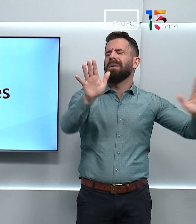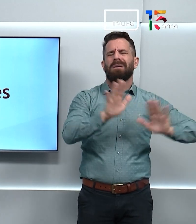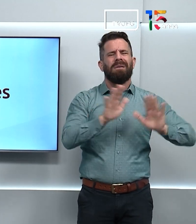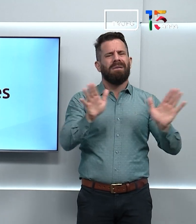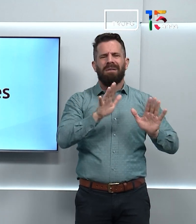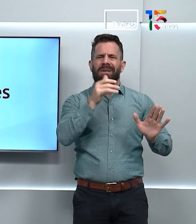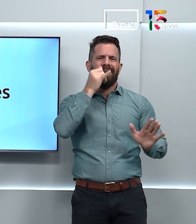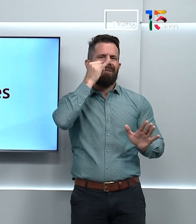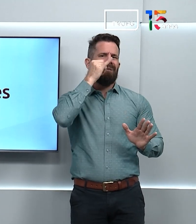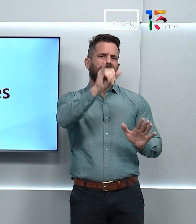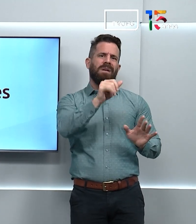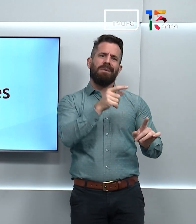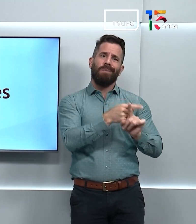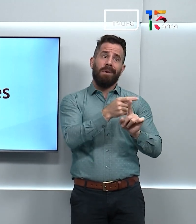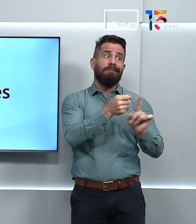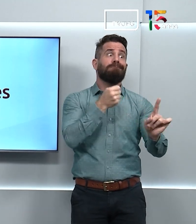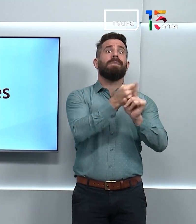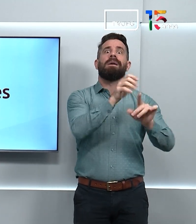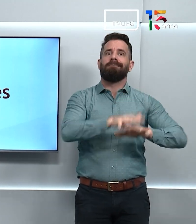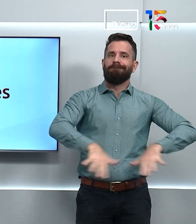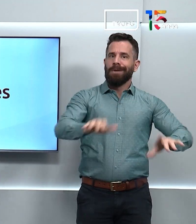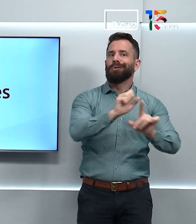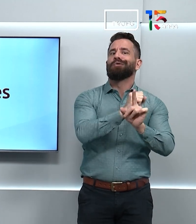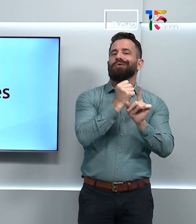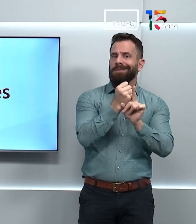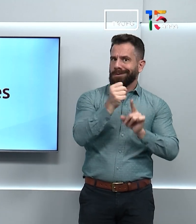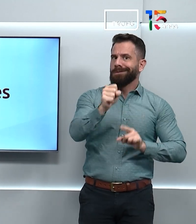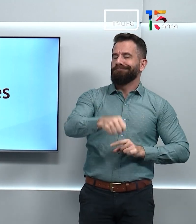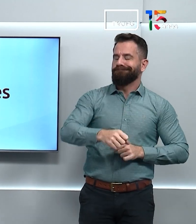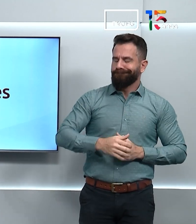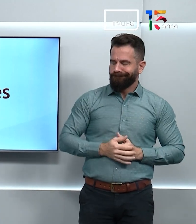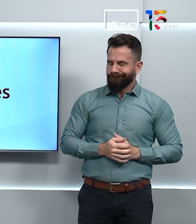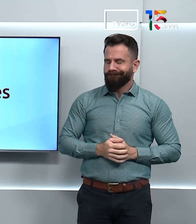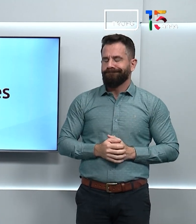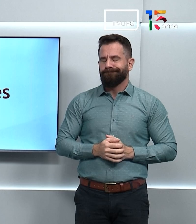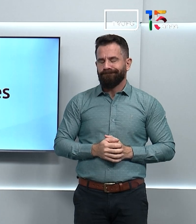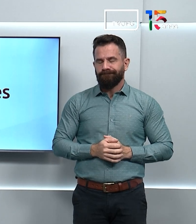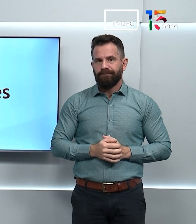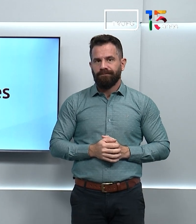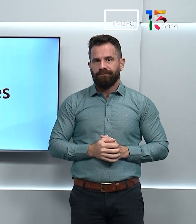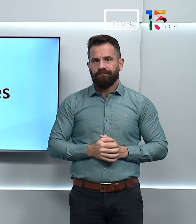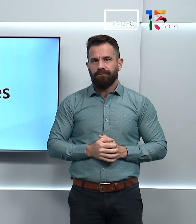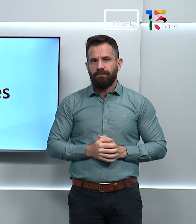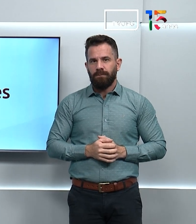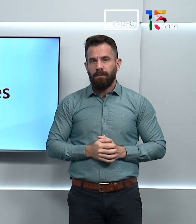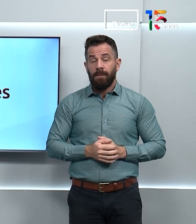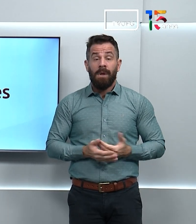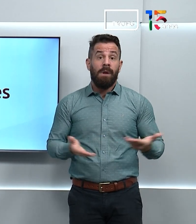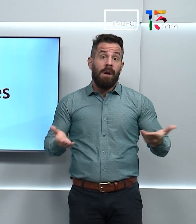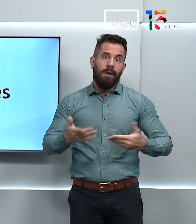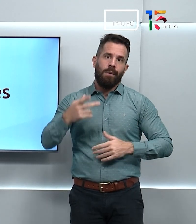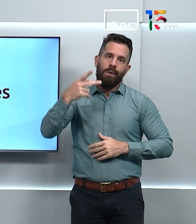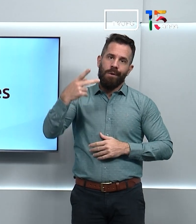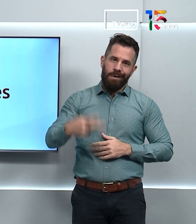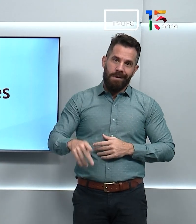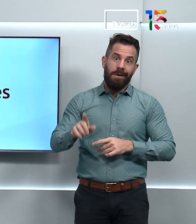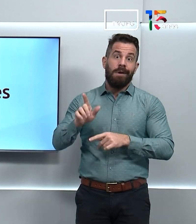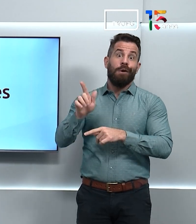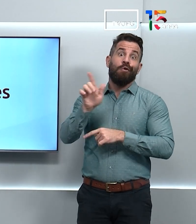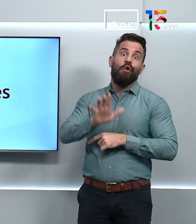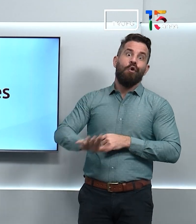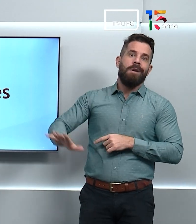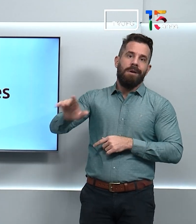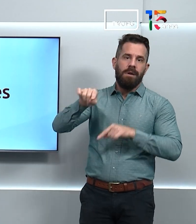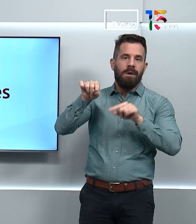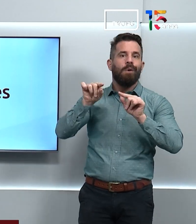visualização e mais impacto na sociedade. Bom, agora a gente fala aqui da nossa situação na capital. A